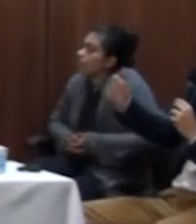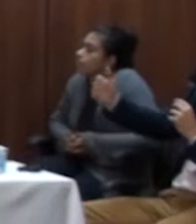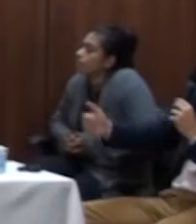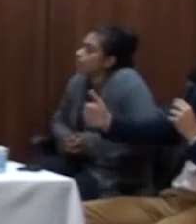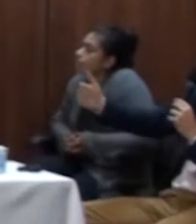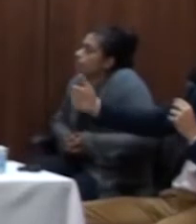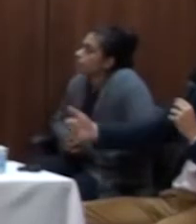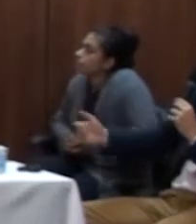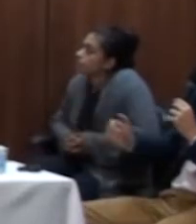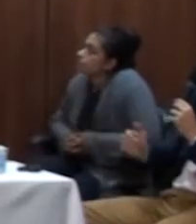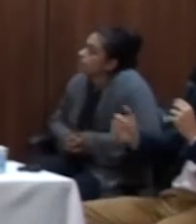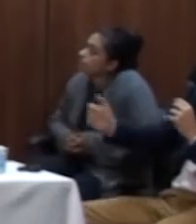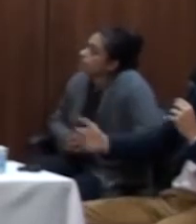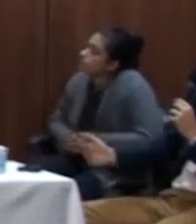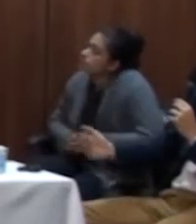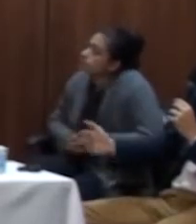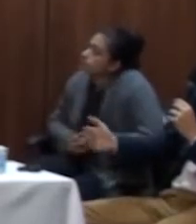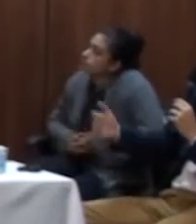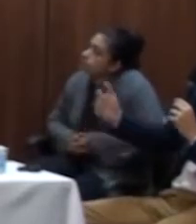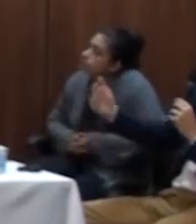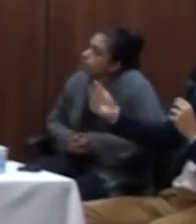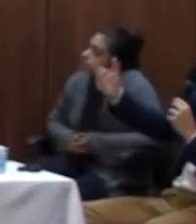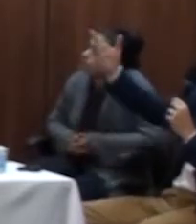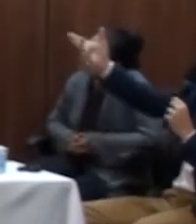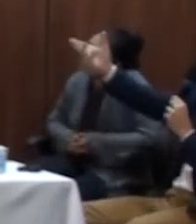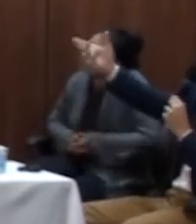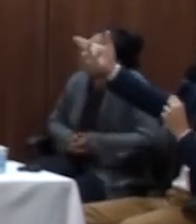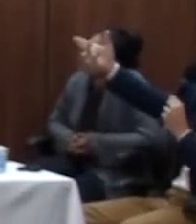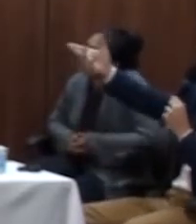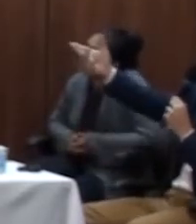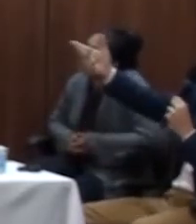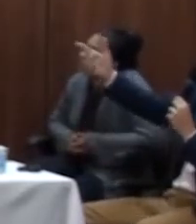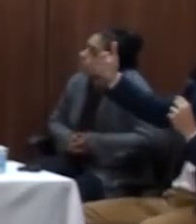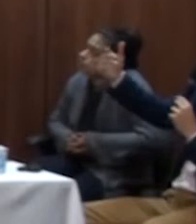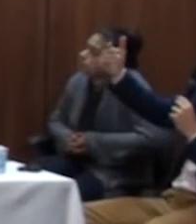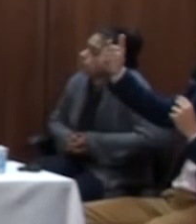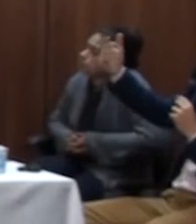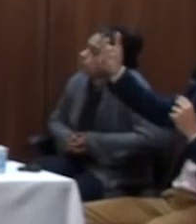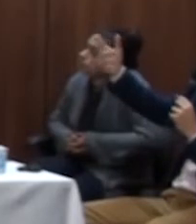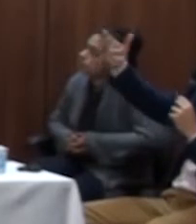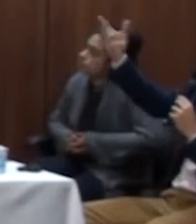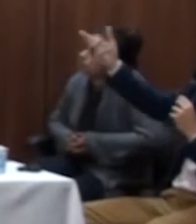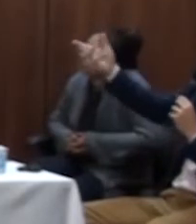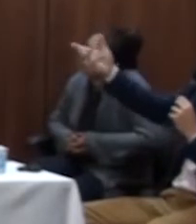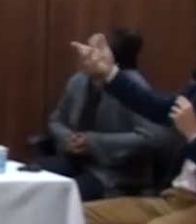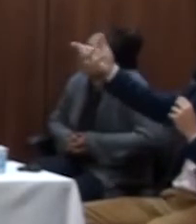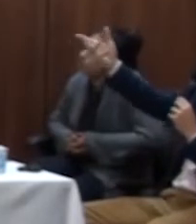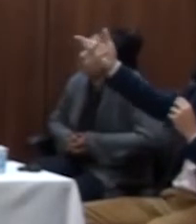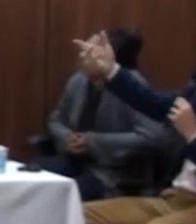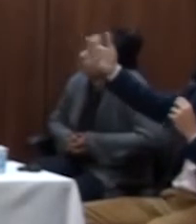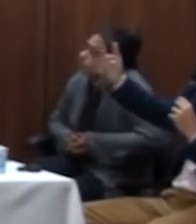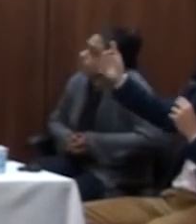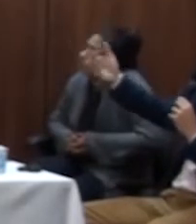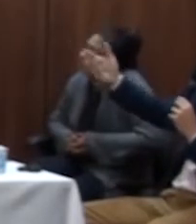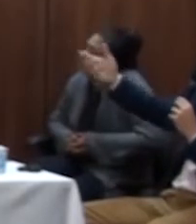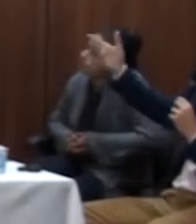enfim, prontas, depois de encerrado esse período, nós temos essa dimensão de demanda em forma de fila de